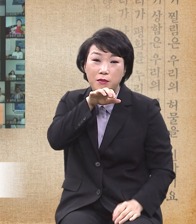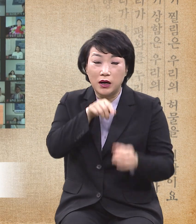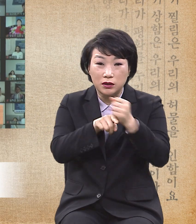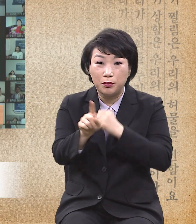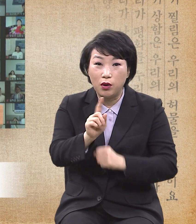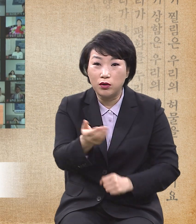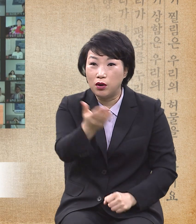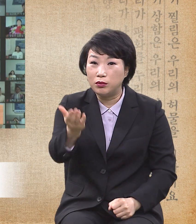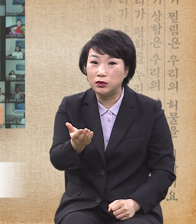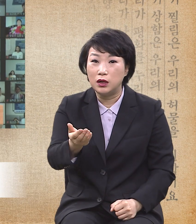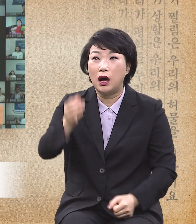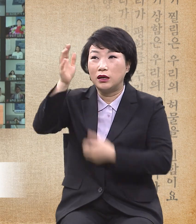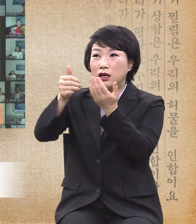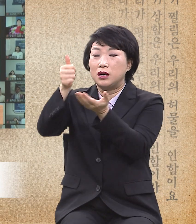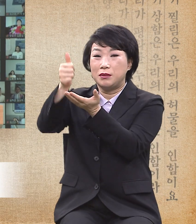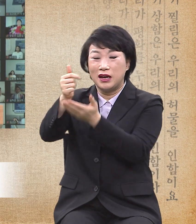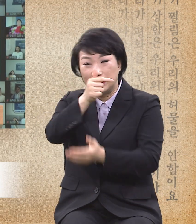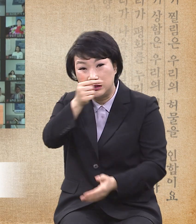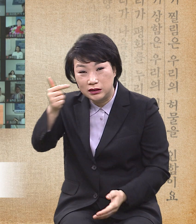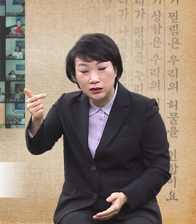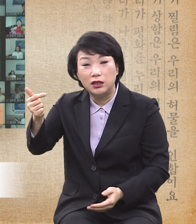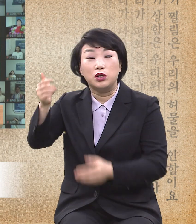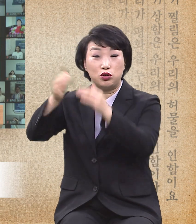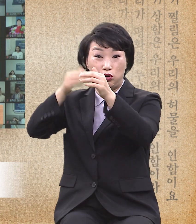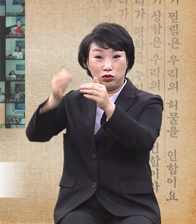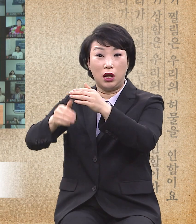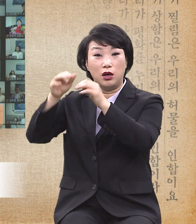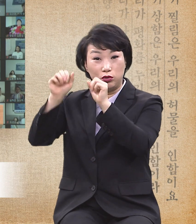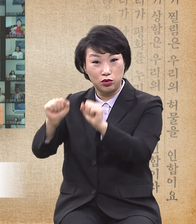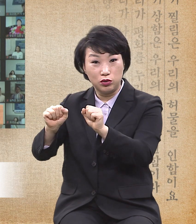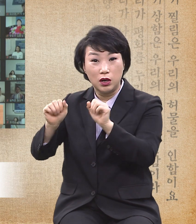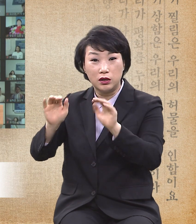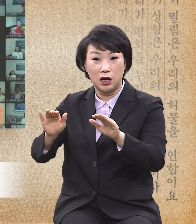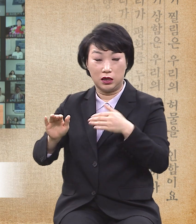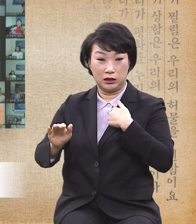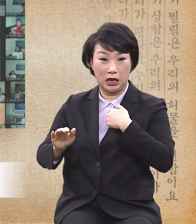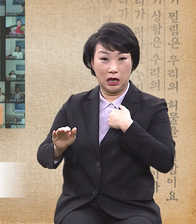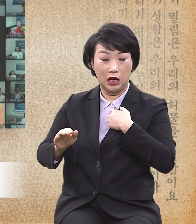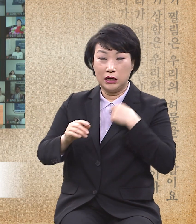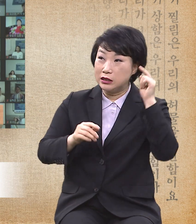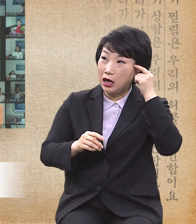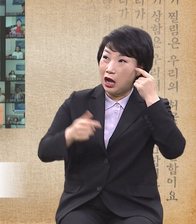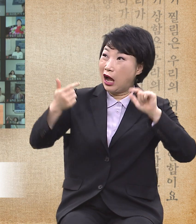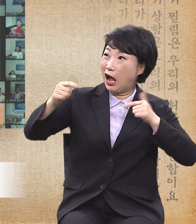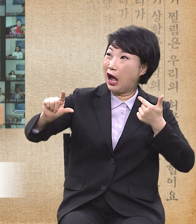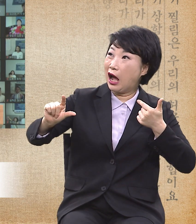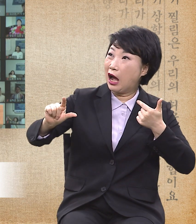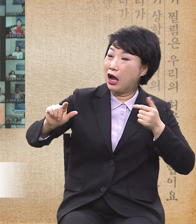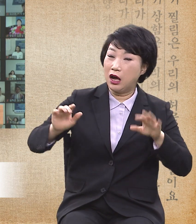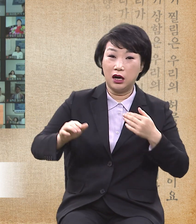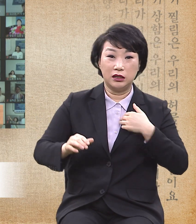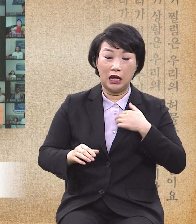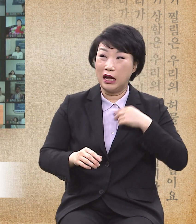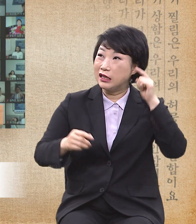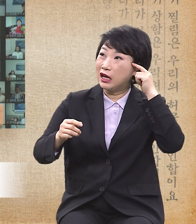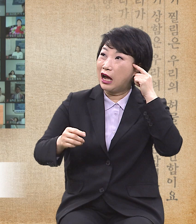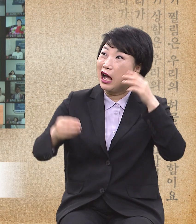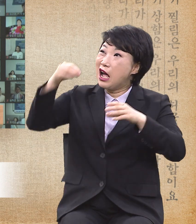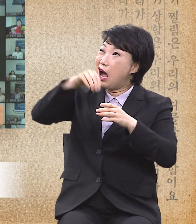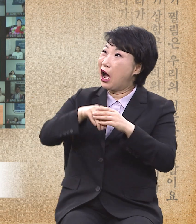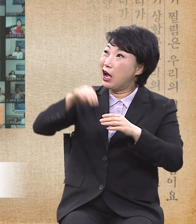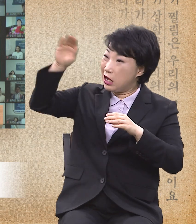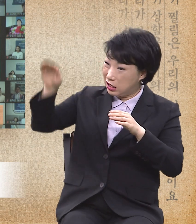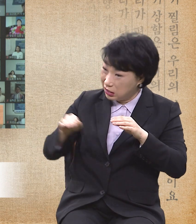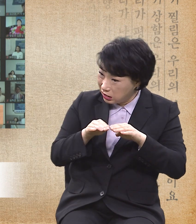모여 하나님의 크신 절대 존재가 내 기준과 틀리다고 내 기준 안에